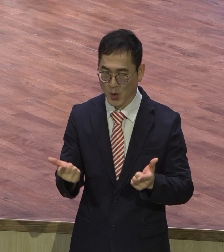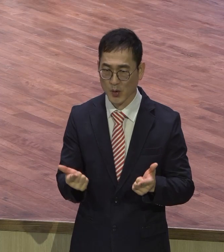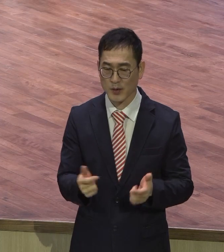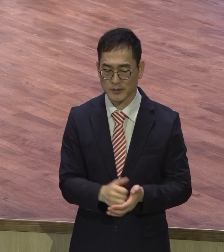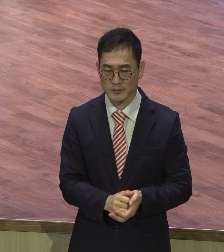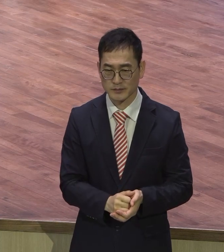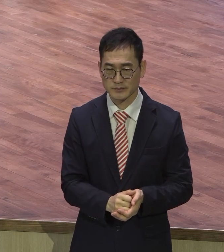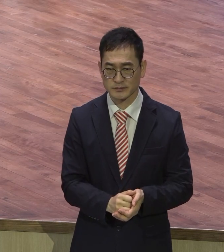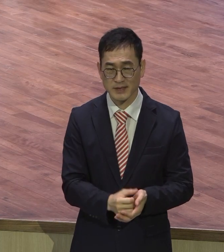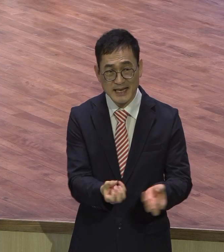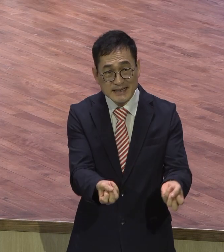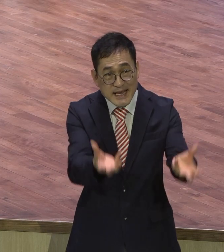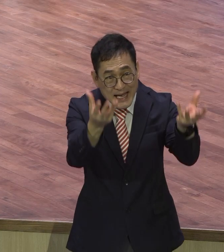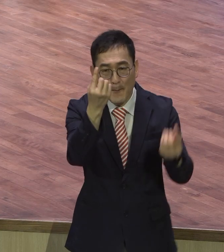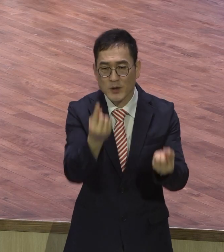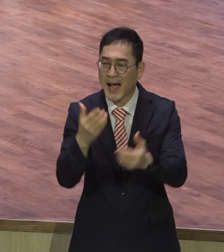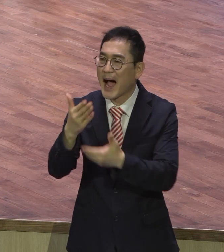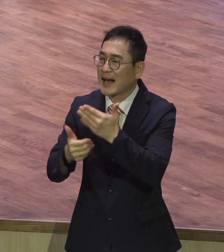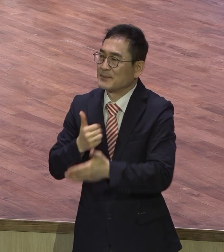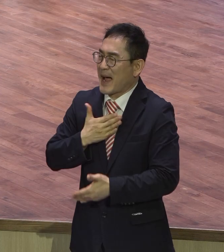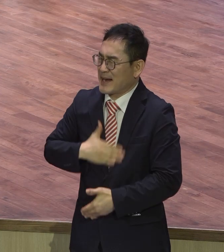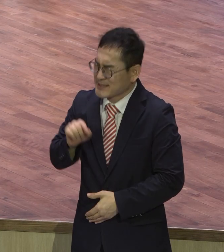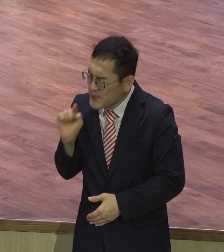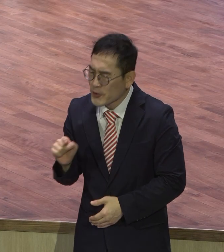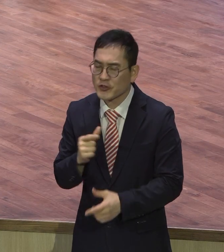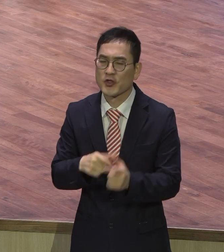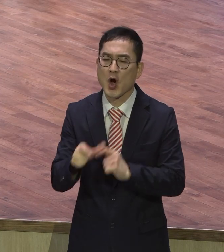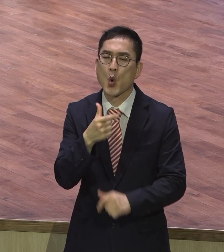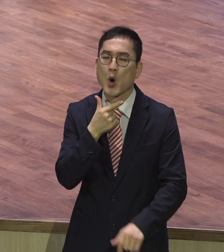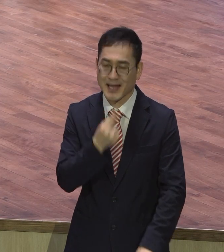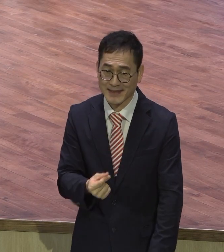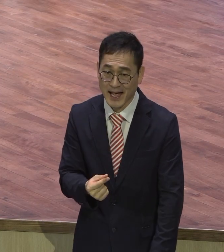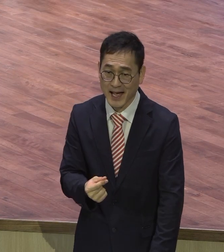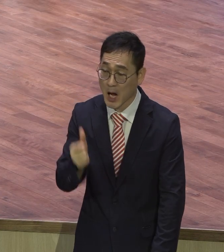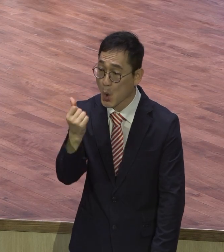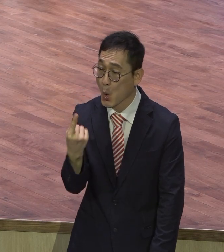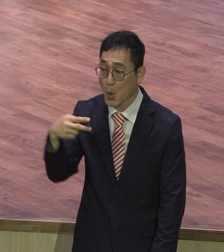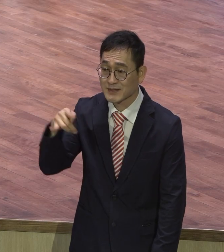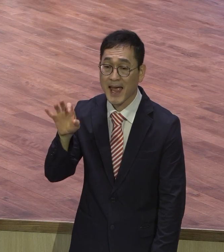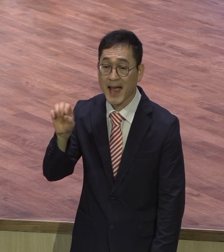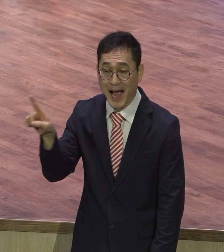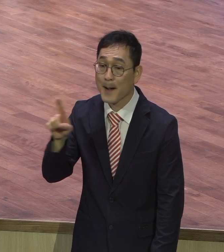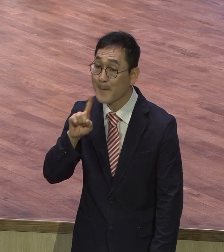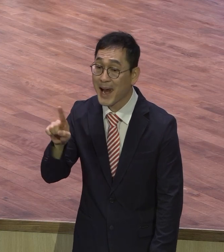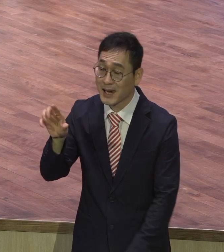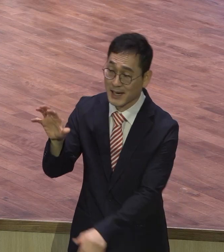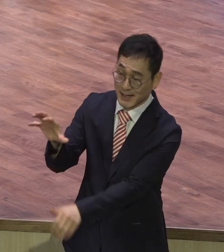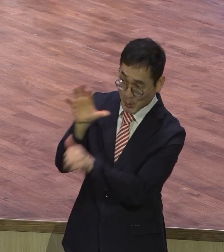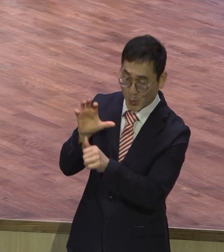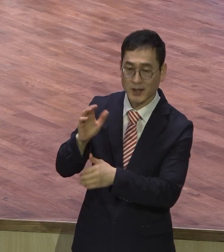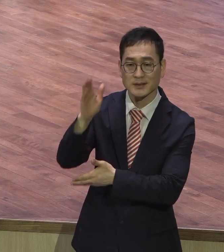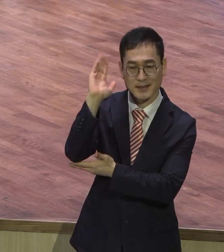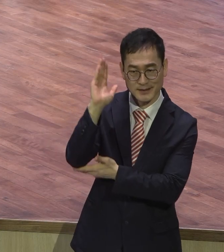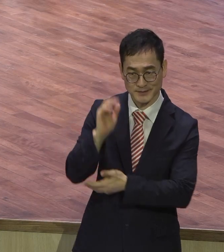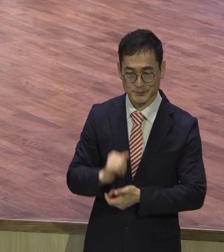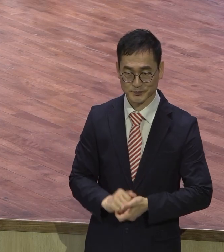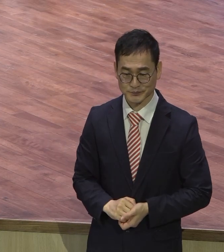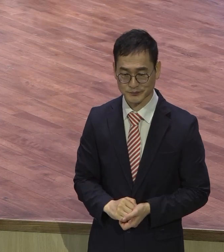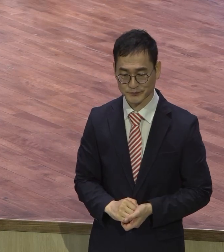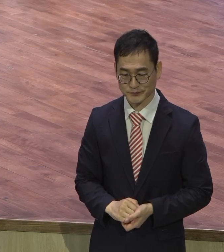하나님 아는 것을 원하노라 하나님 아는 것 하나님이 원하시는 것은 제사가